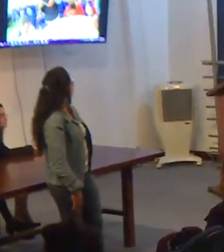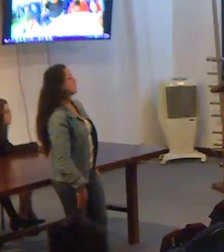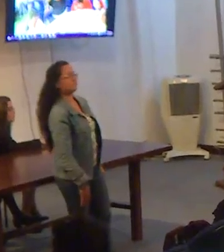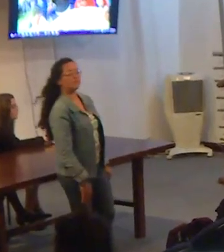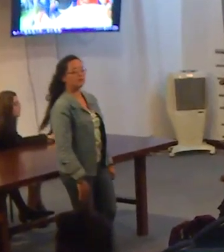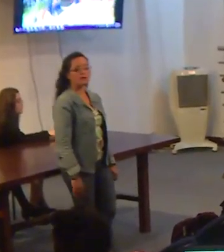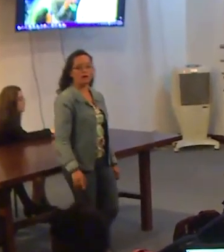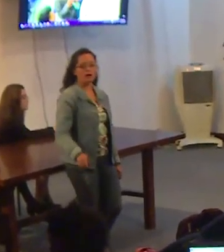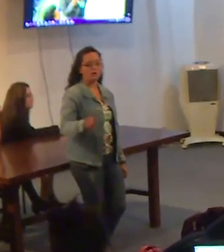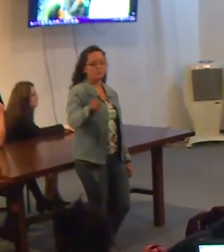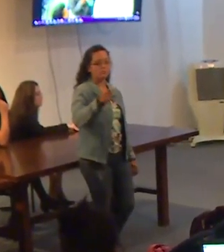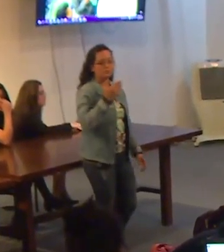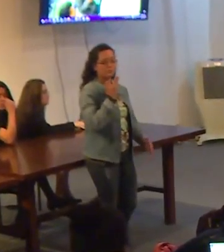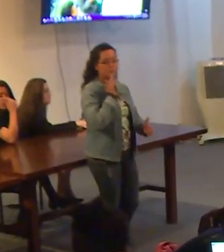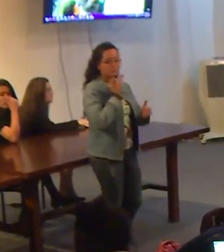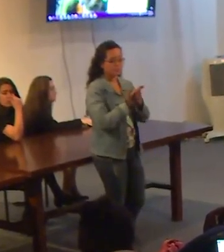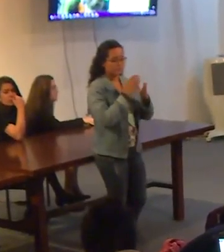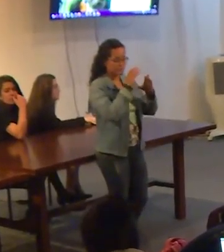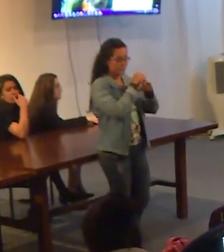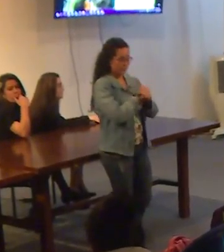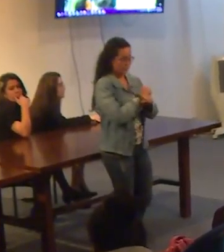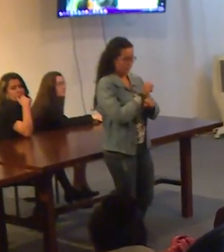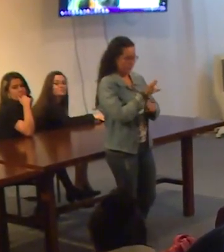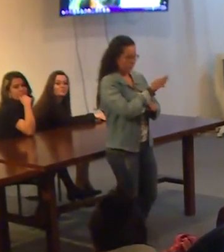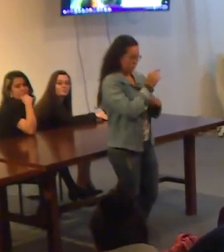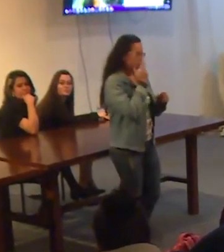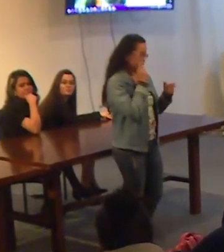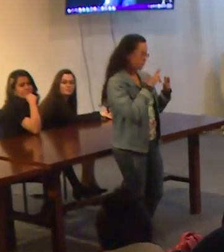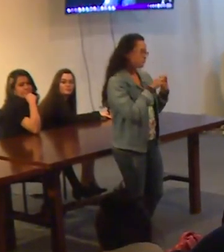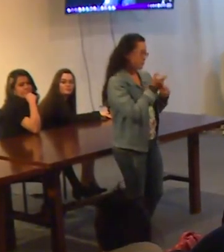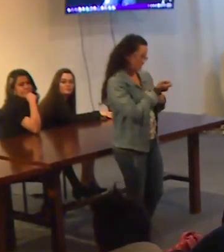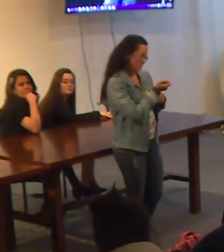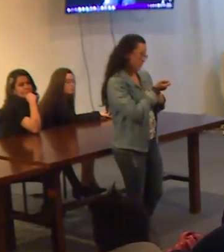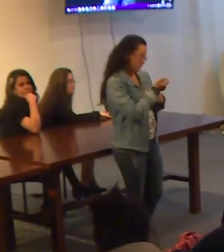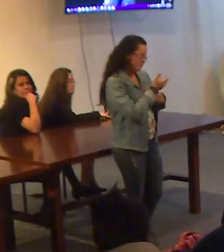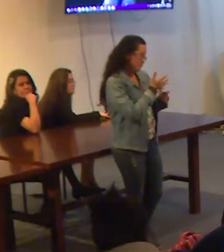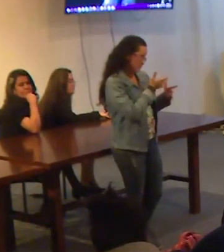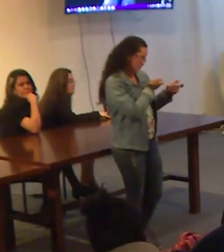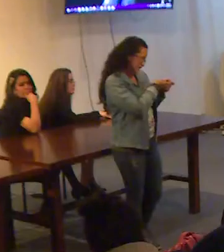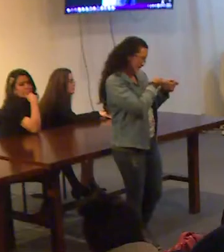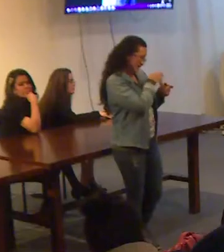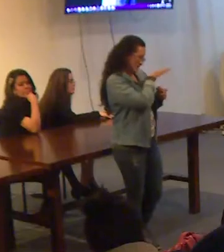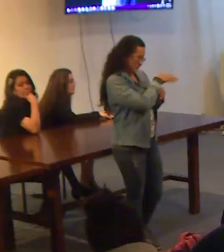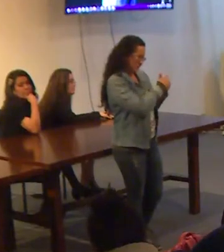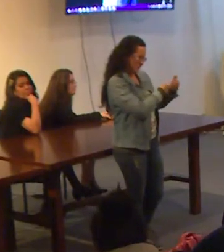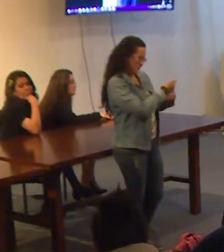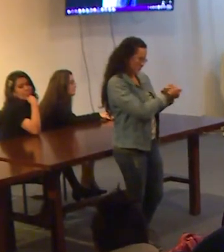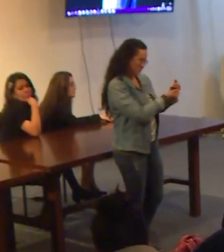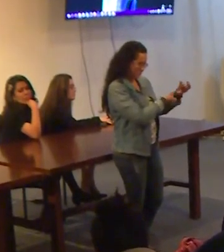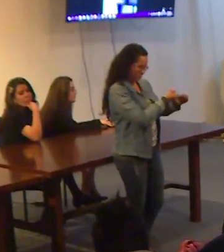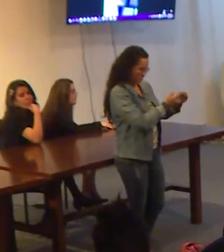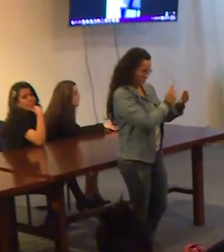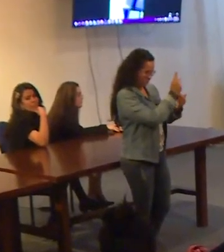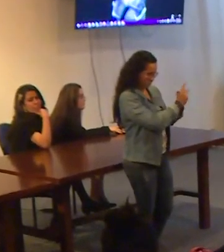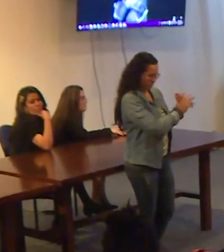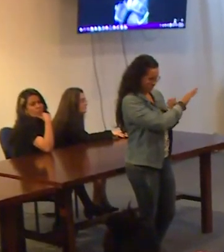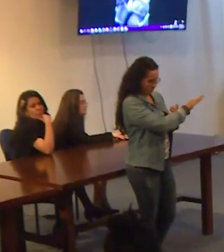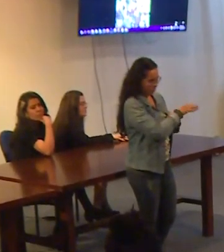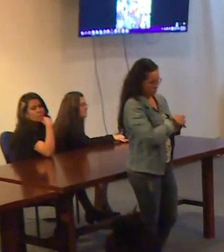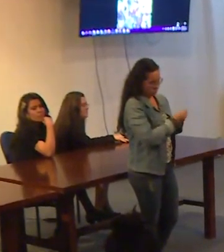Bueno, buenas noches a todos. Conozco un poco de cerca el proceso que han venido realizando, que ya realizaron en las